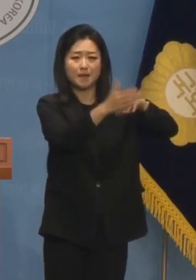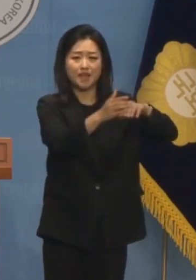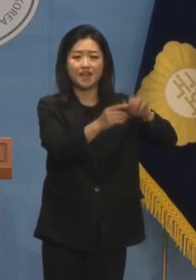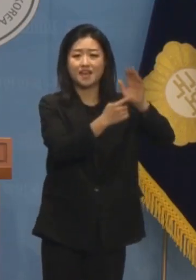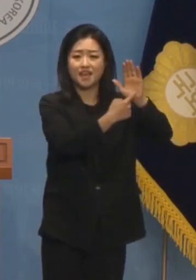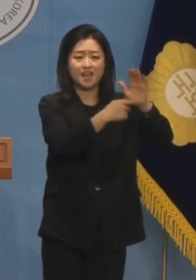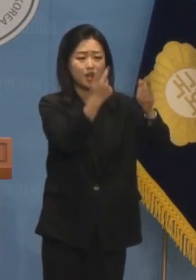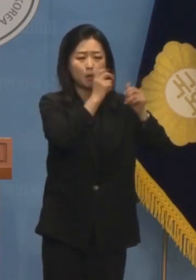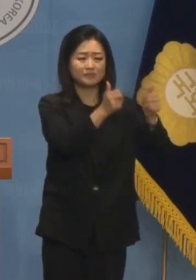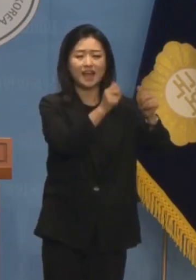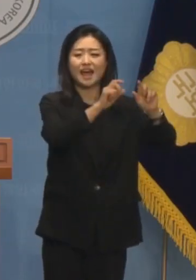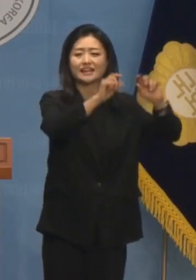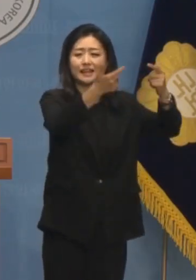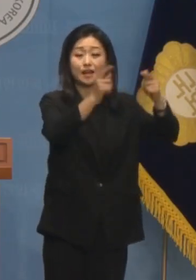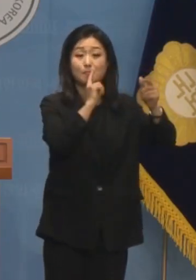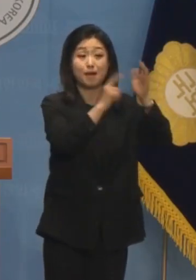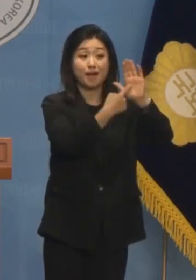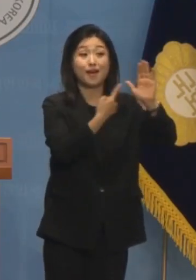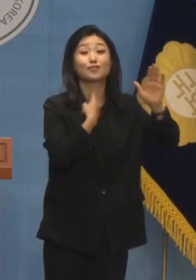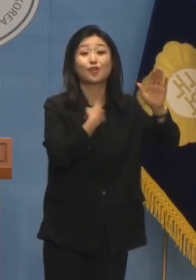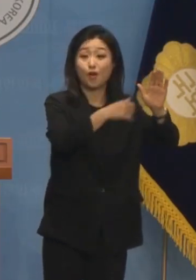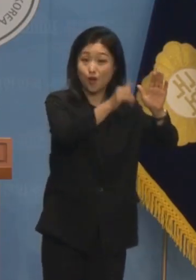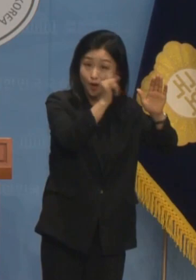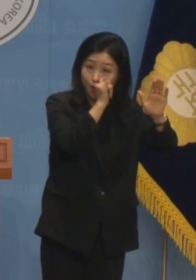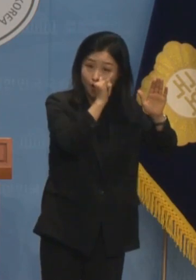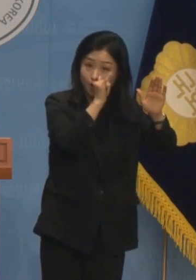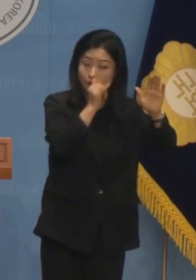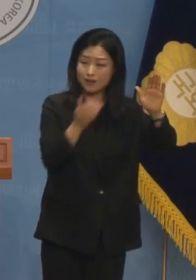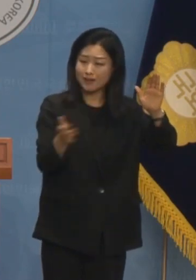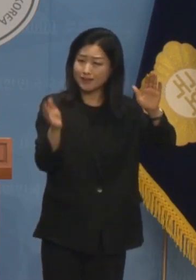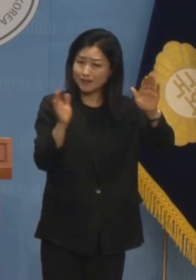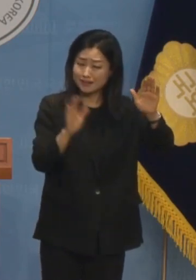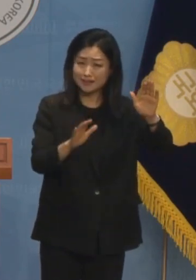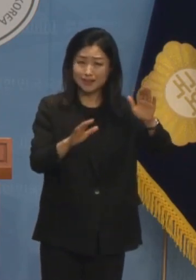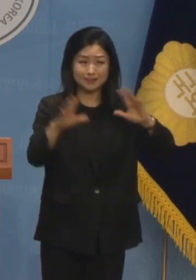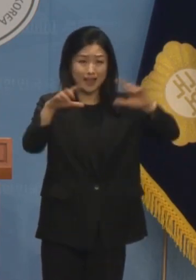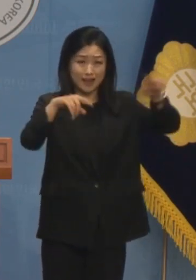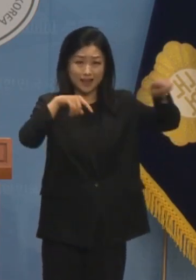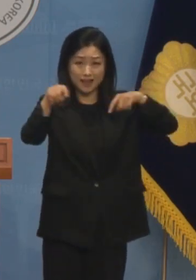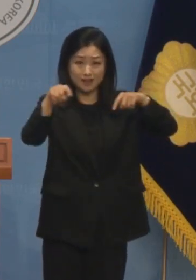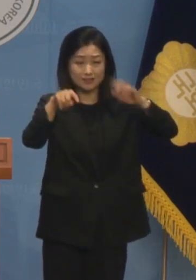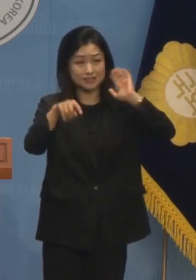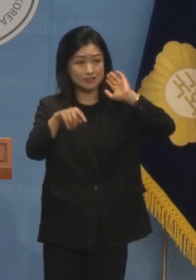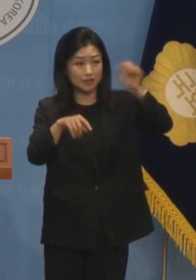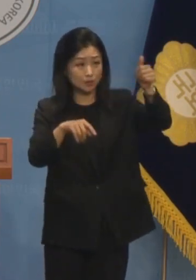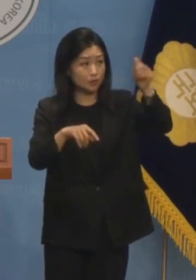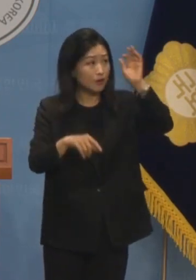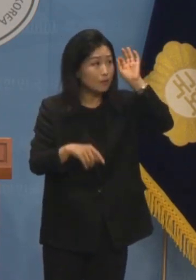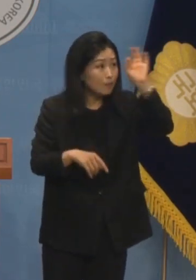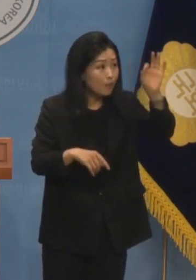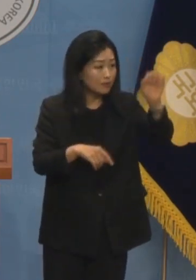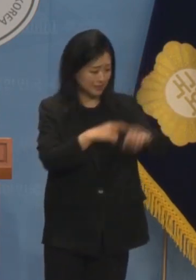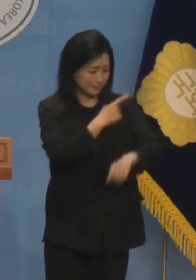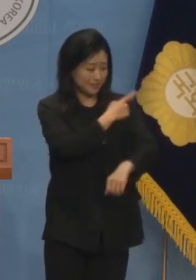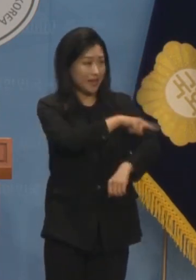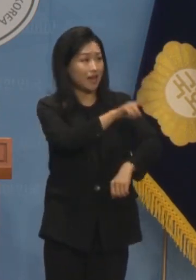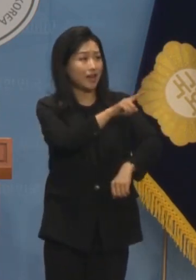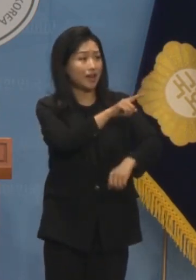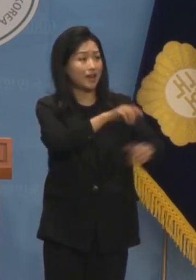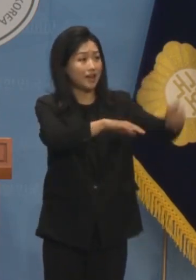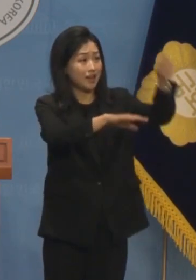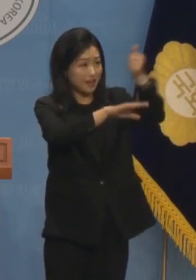이렇게 말한 적이 있죠. 그런데 국정을 운영할 능력도 안 되는 자가 대통령 자리에 앉아있고